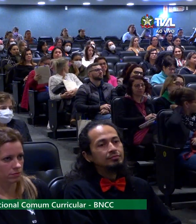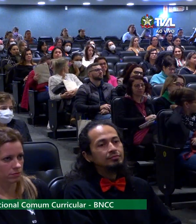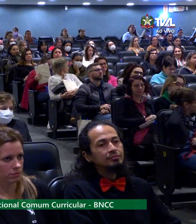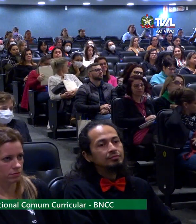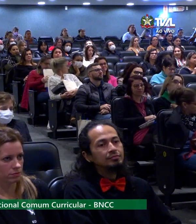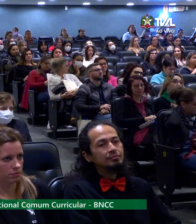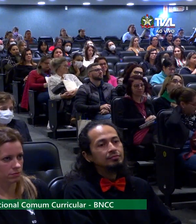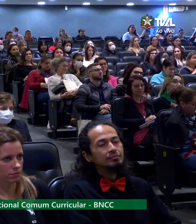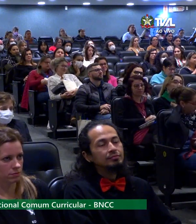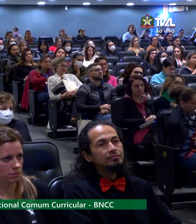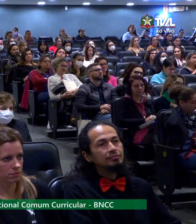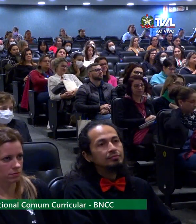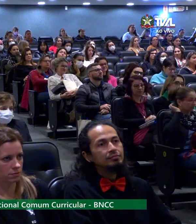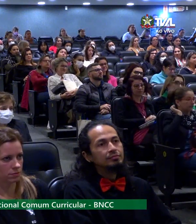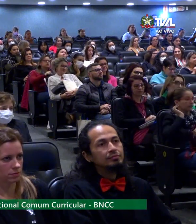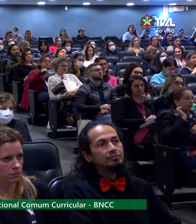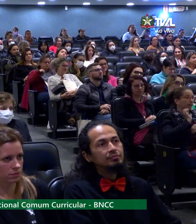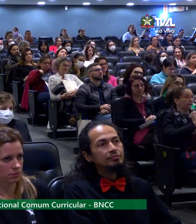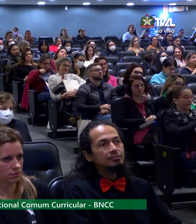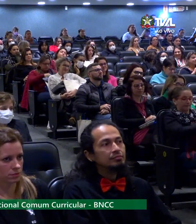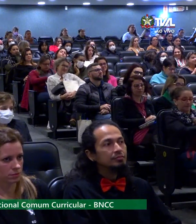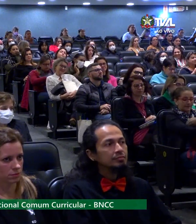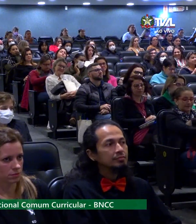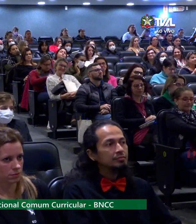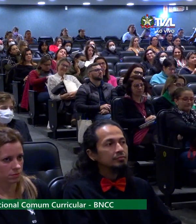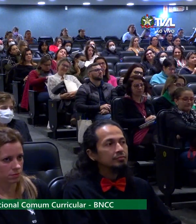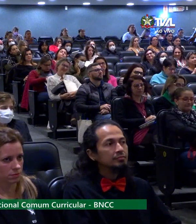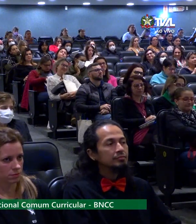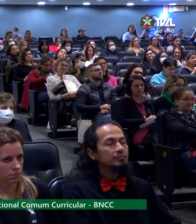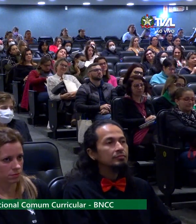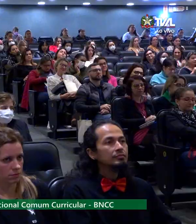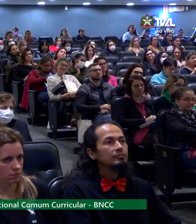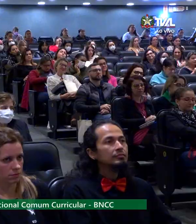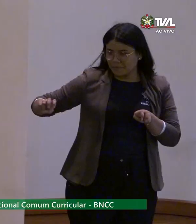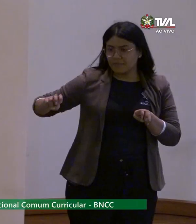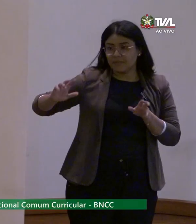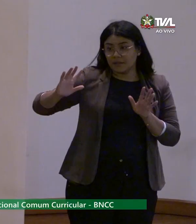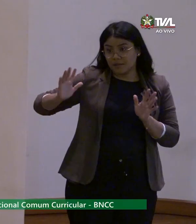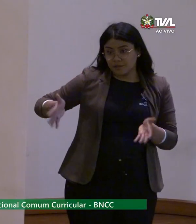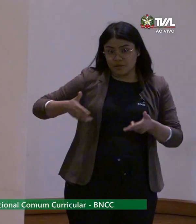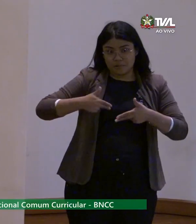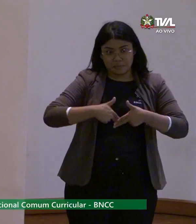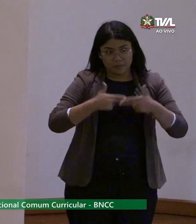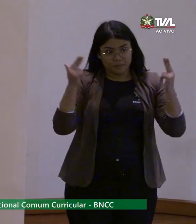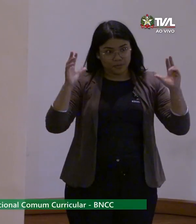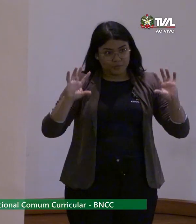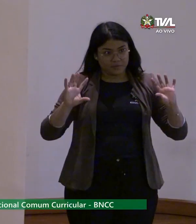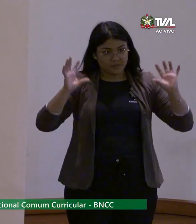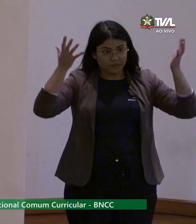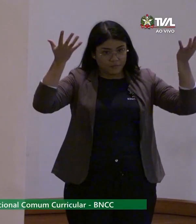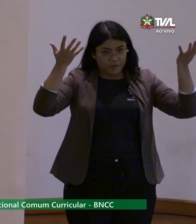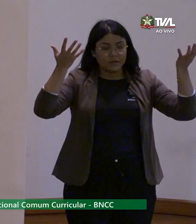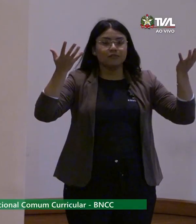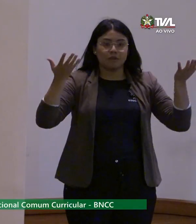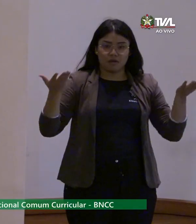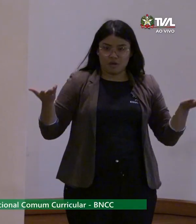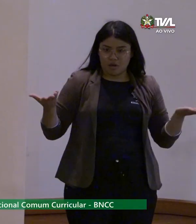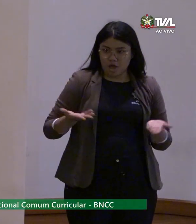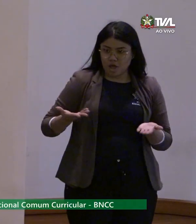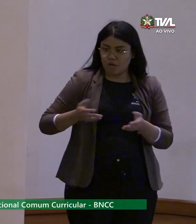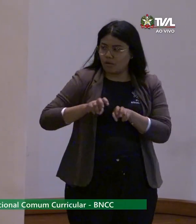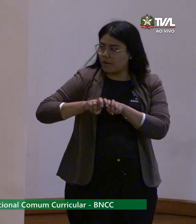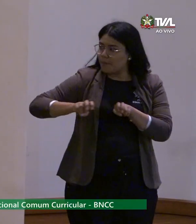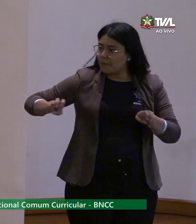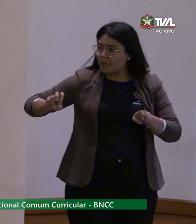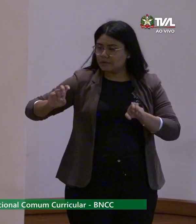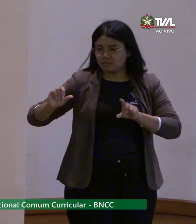e agradecemos a fala de cada uma das autoridades que se pronunciaram e uma vez realizada a abertura de um evento desfazemos nesse momento a